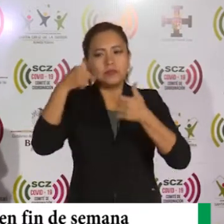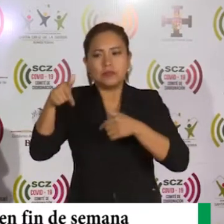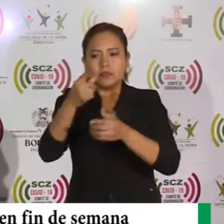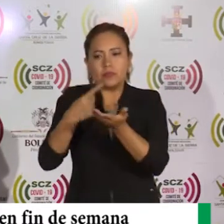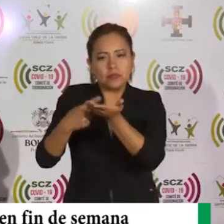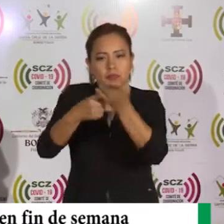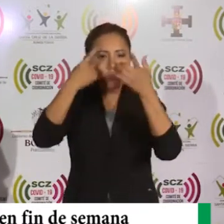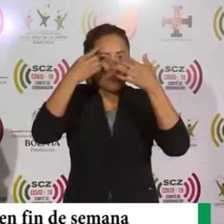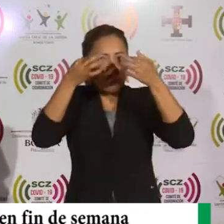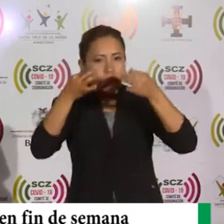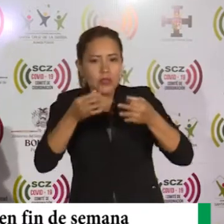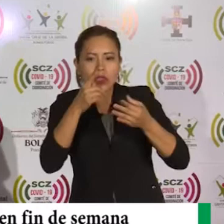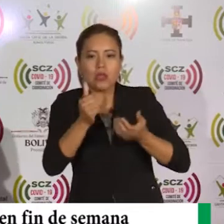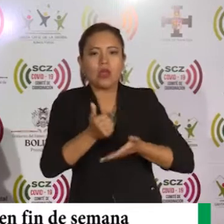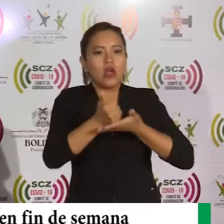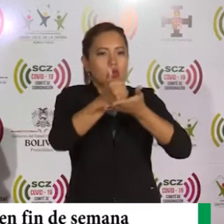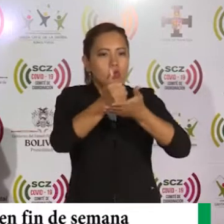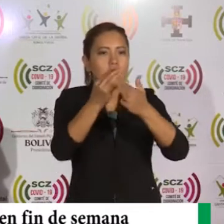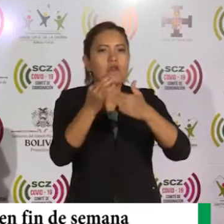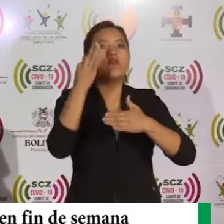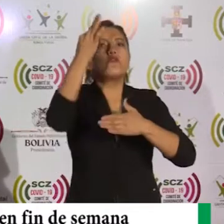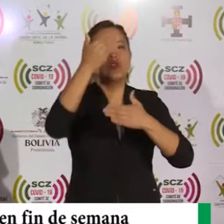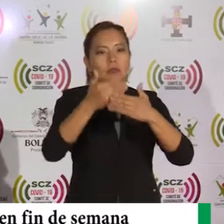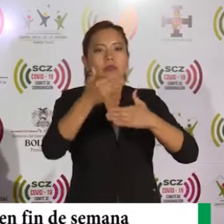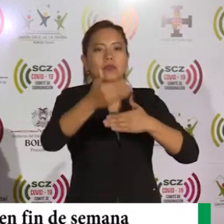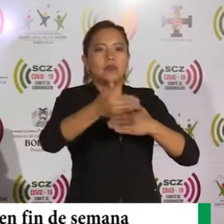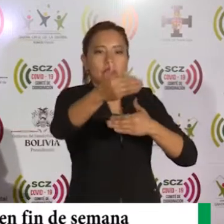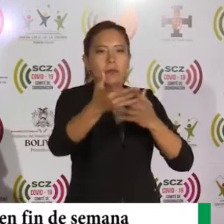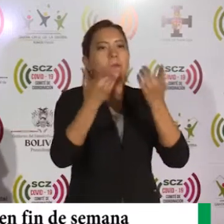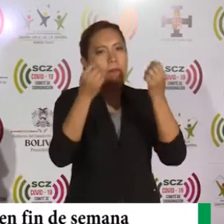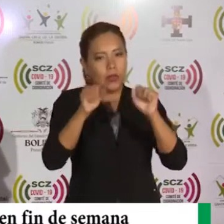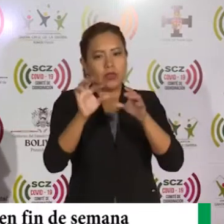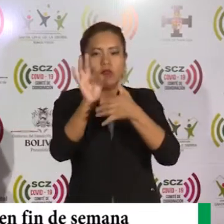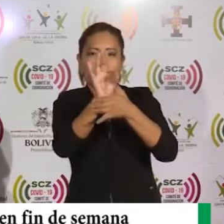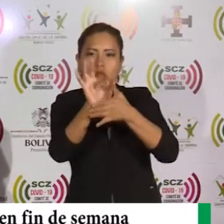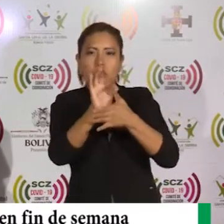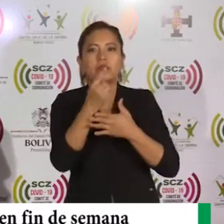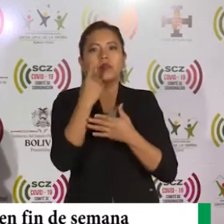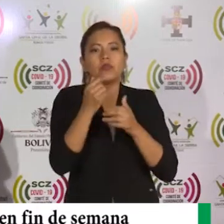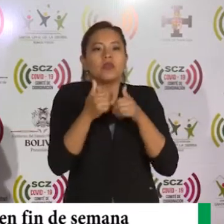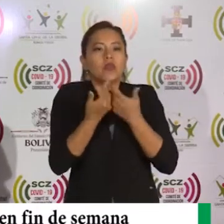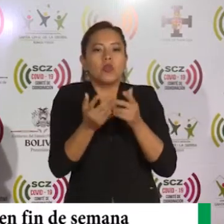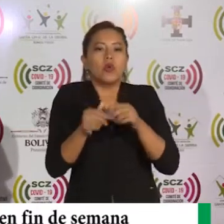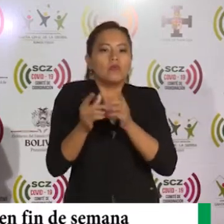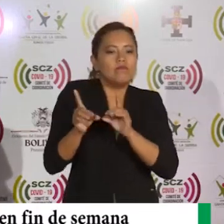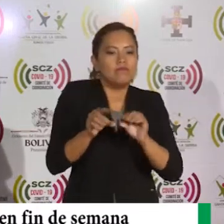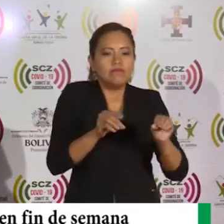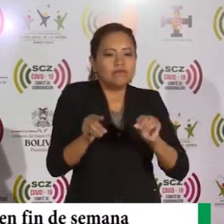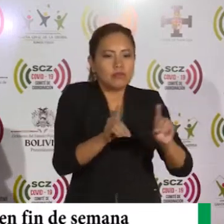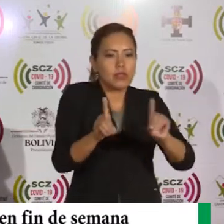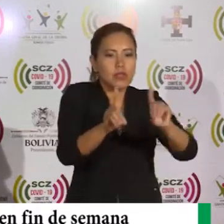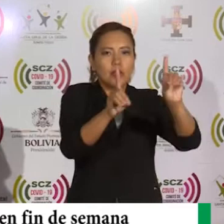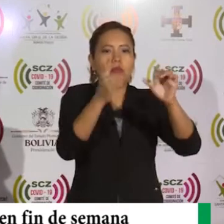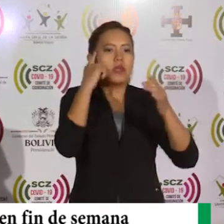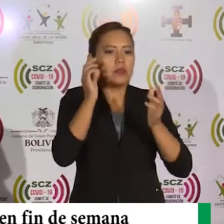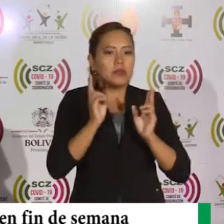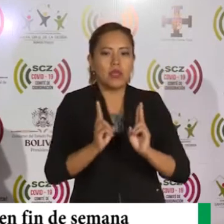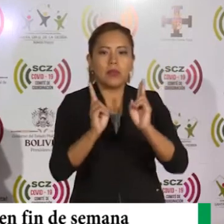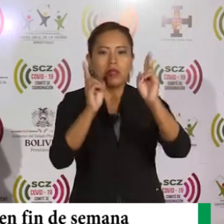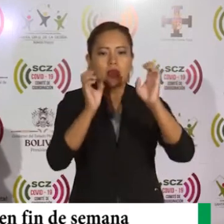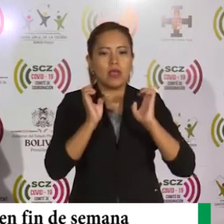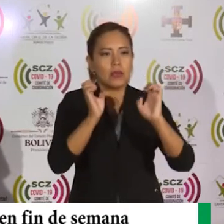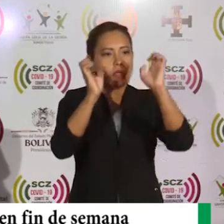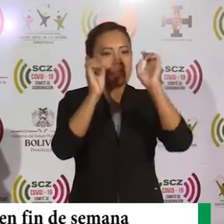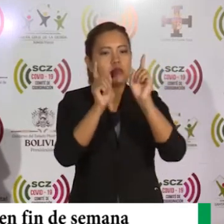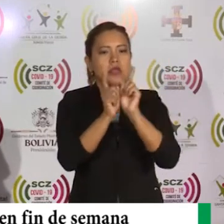decisión sobre las ayudas posteriores que se tengan que hacer en función a la dinámica de la emergencia sanitaria y